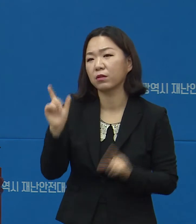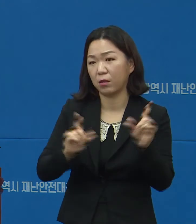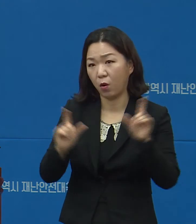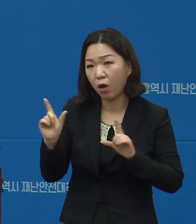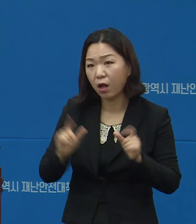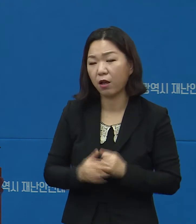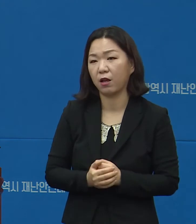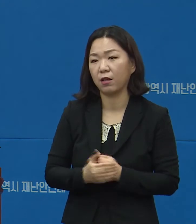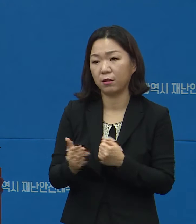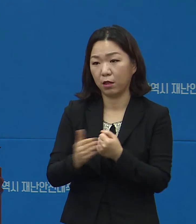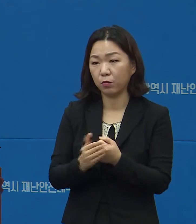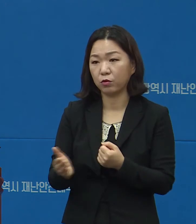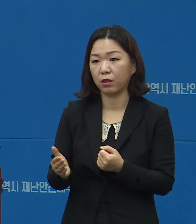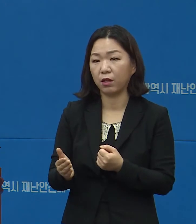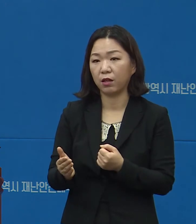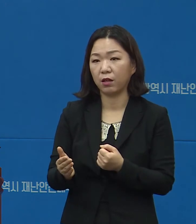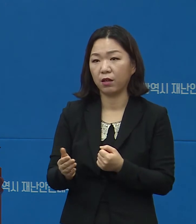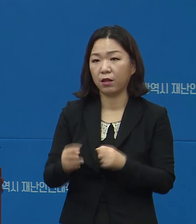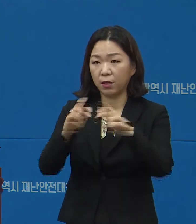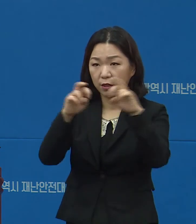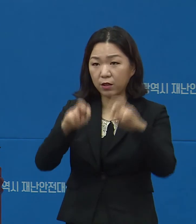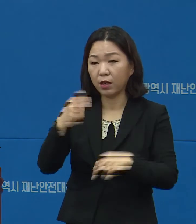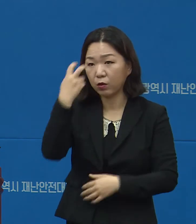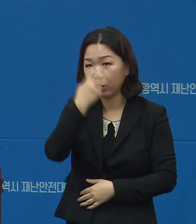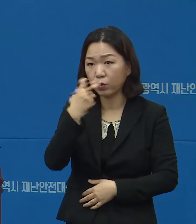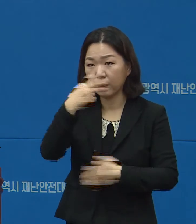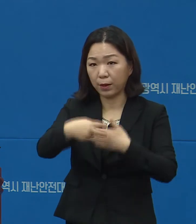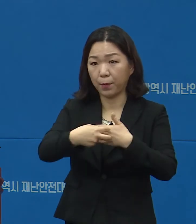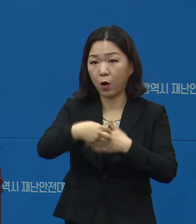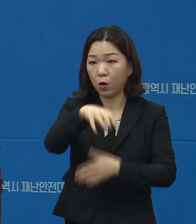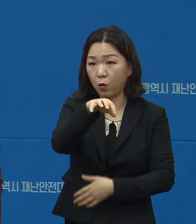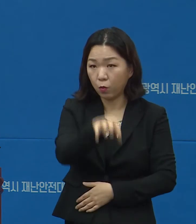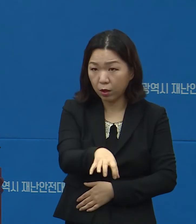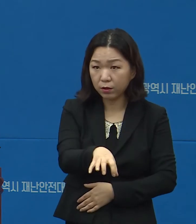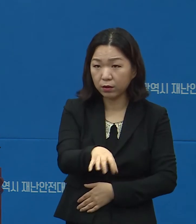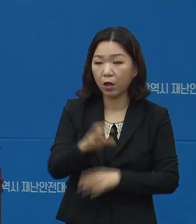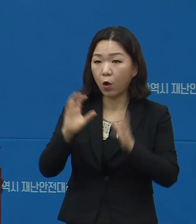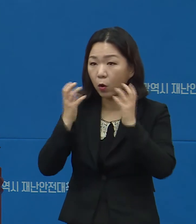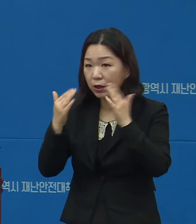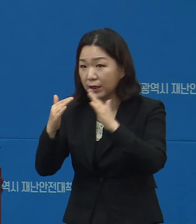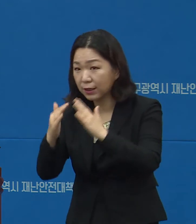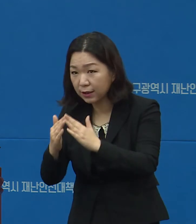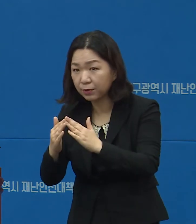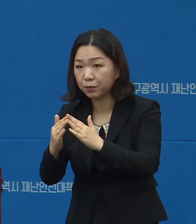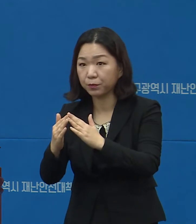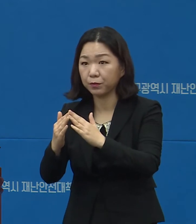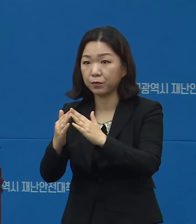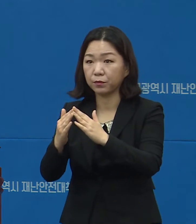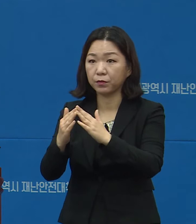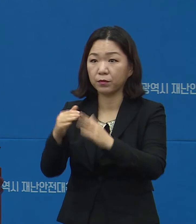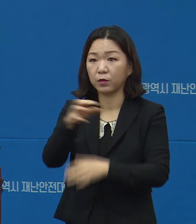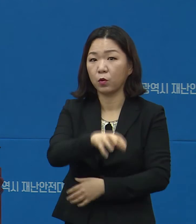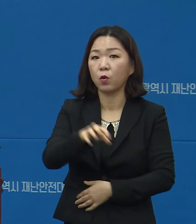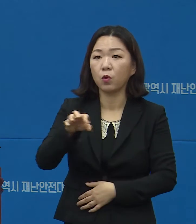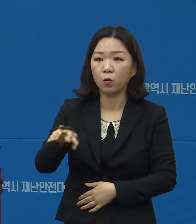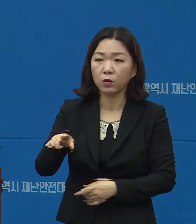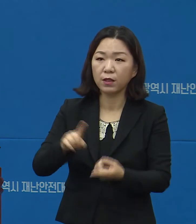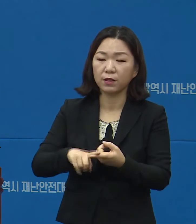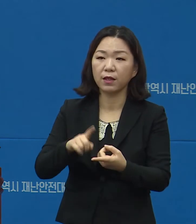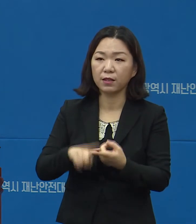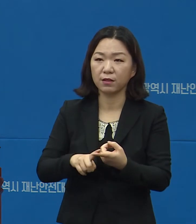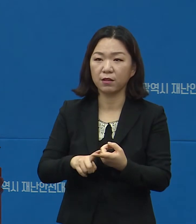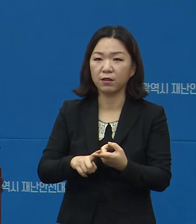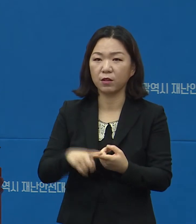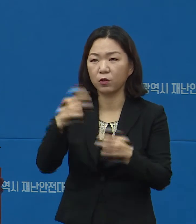상황이다. 그렇기 때문에 우리가 역학조사는 병원이라든지 어린이집이라든지 이런 데 한해서